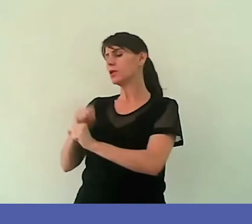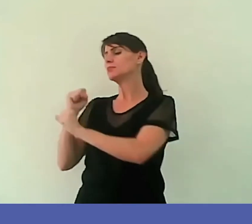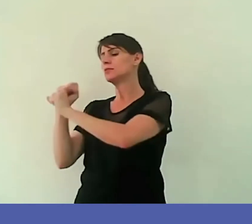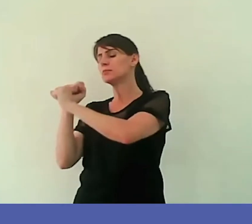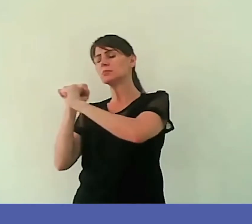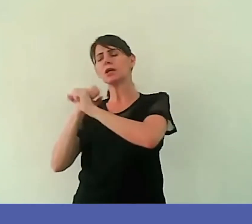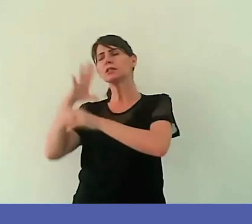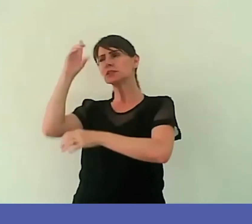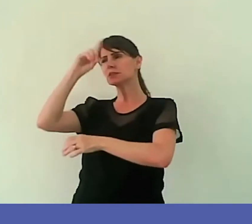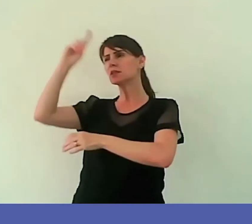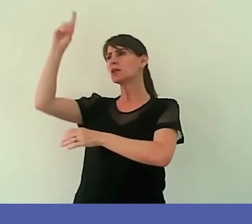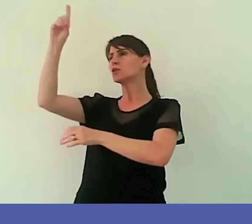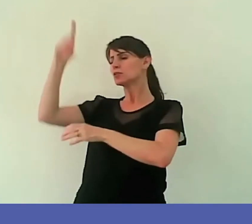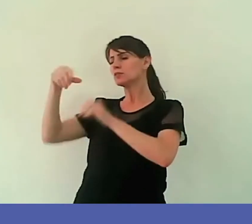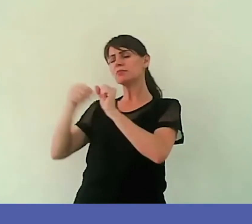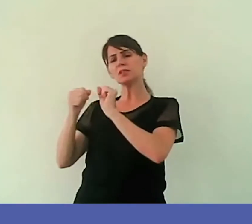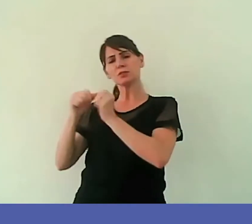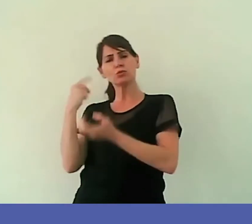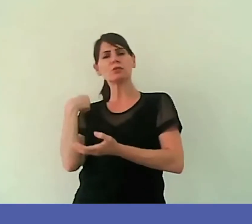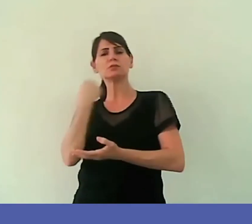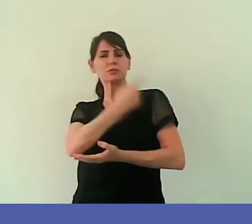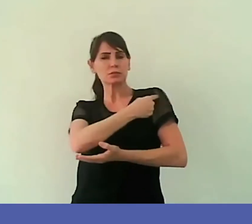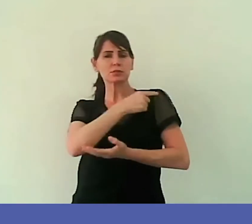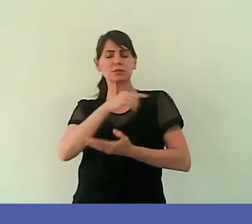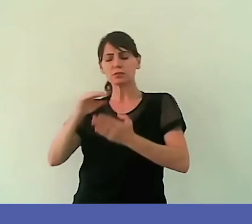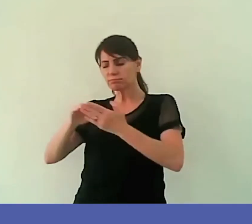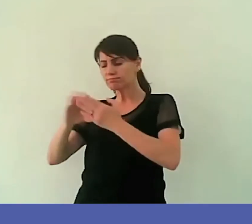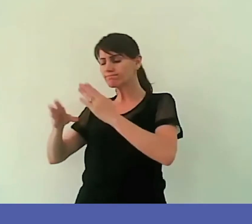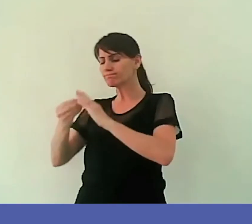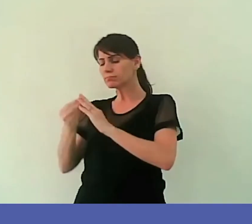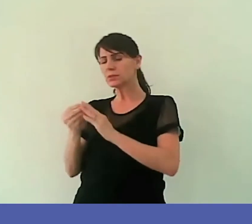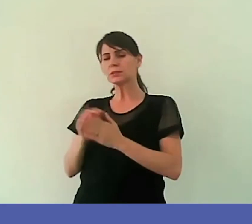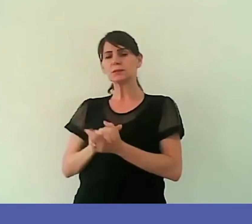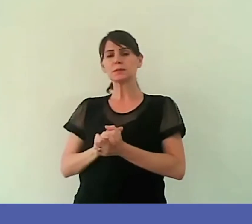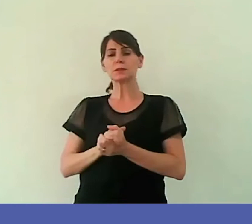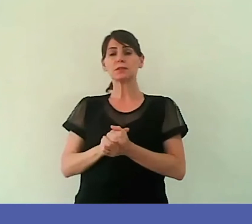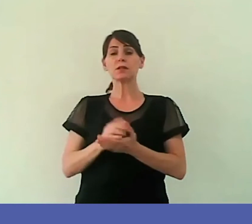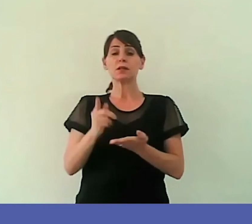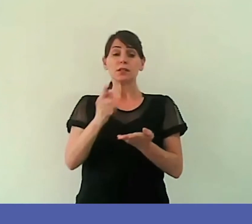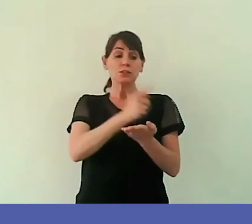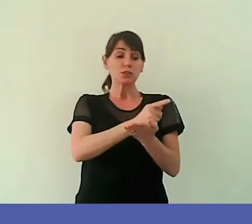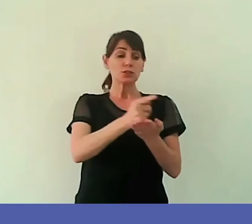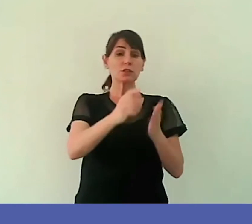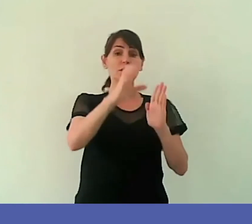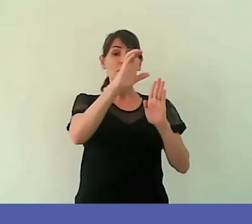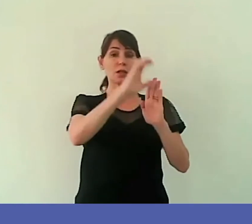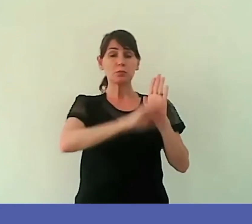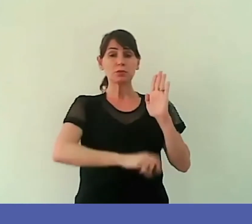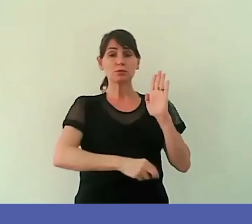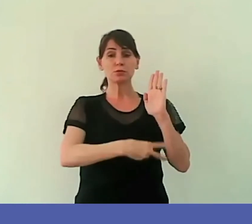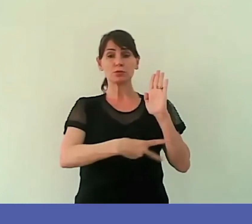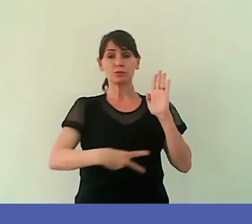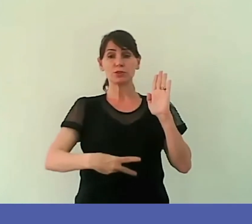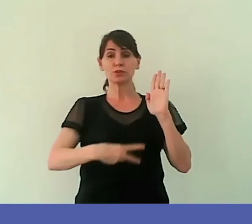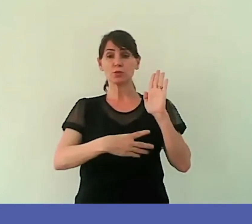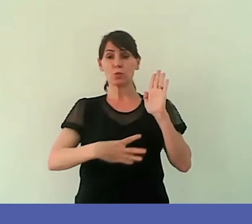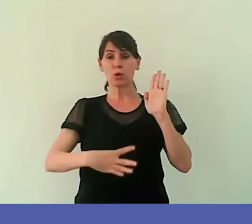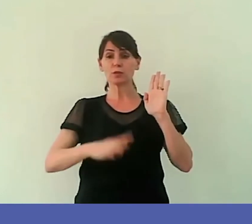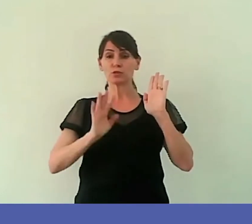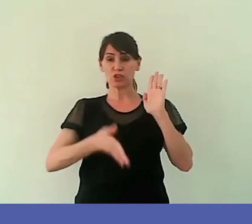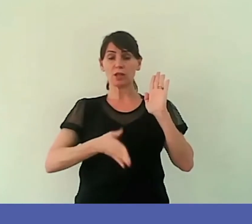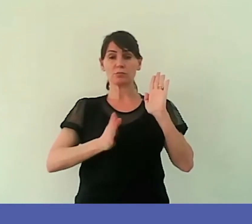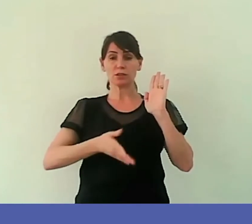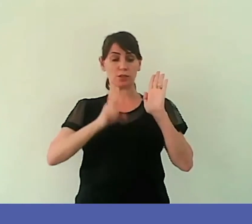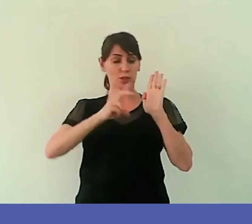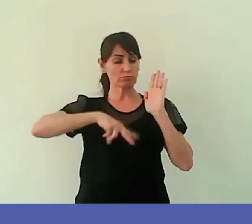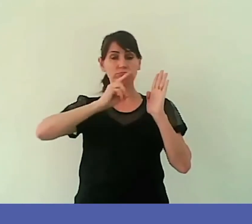está fazendo, né, com a igreja. Gênesis 24, eu já li algumas vezes para vocês, eu faço